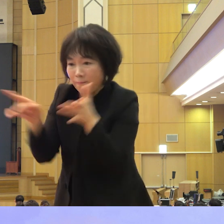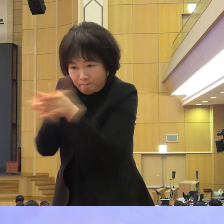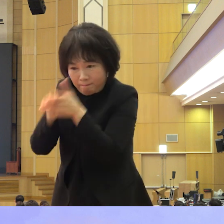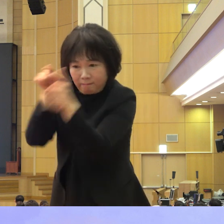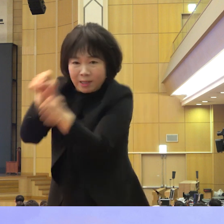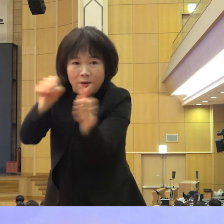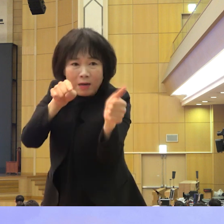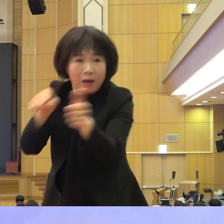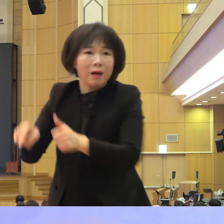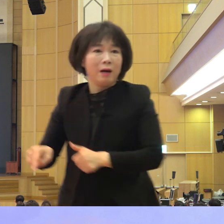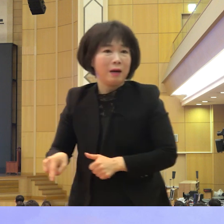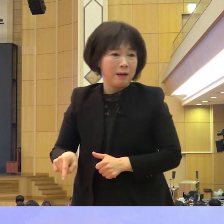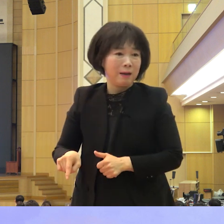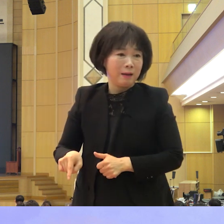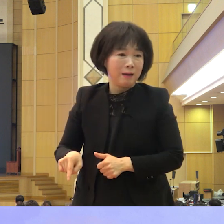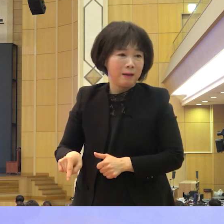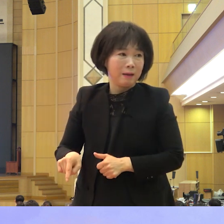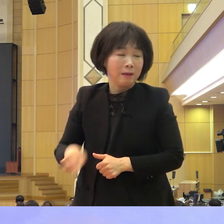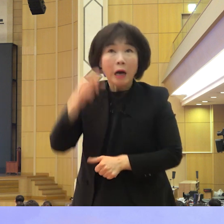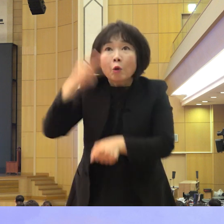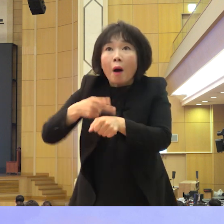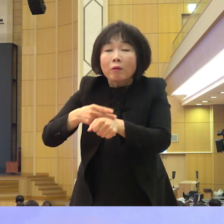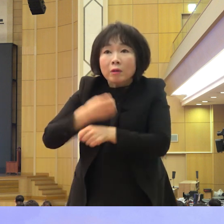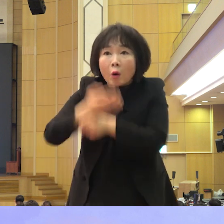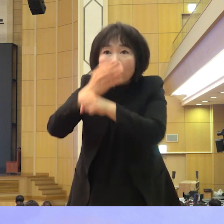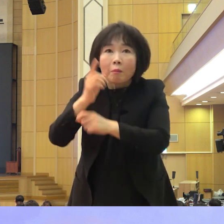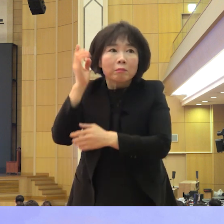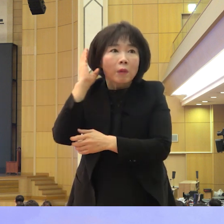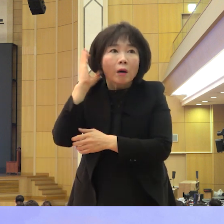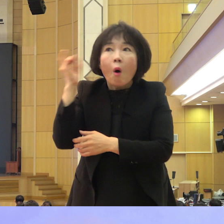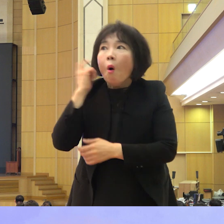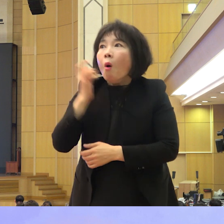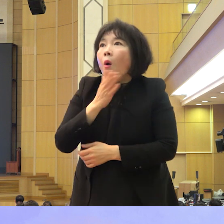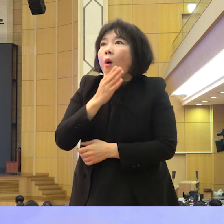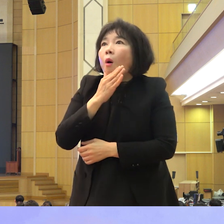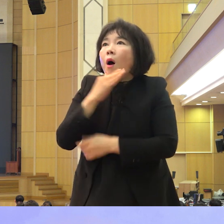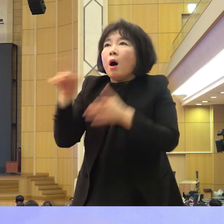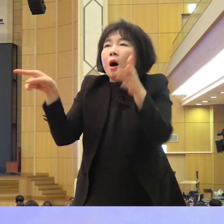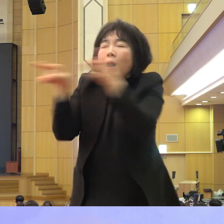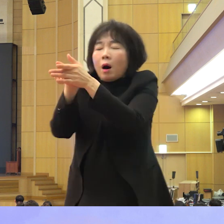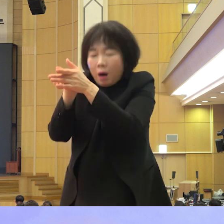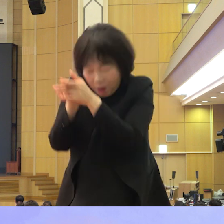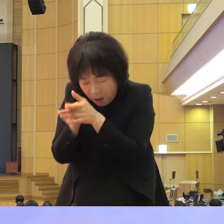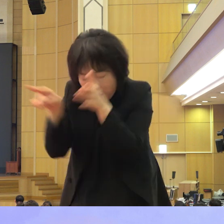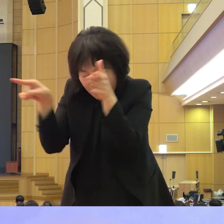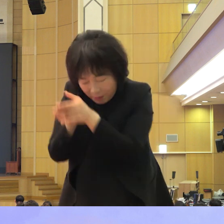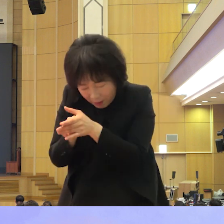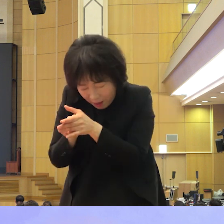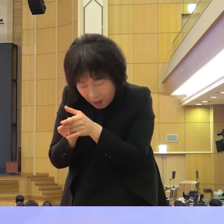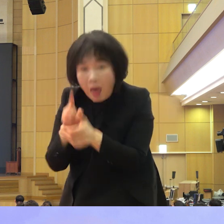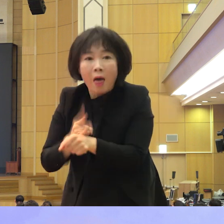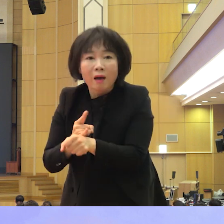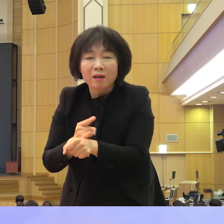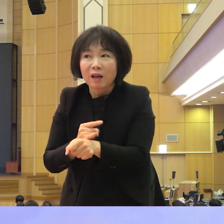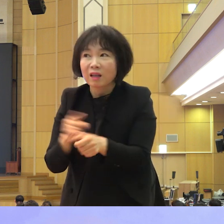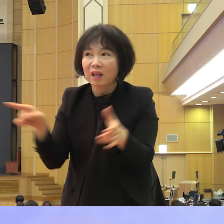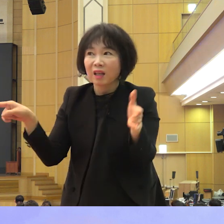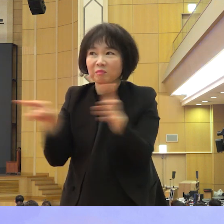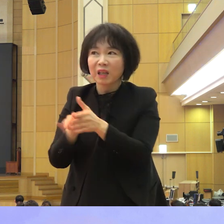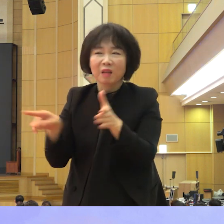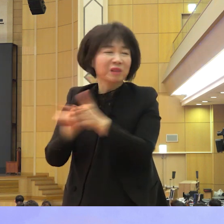말을, 사도 바울이 전한 그 말을 믿는 사람도 있고 믿지 아니하는 사람도 있어